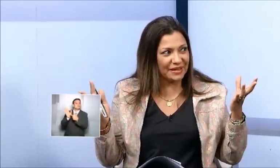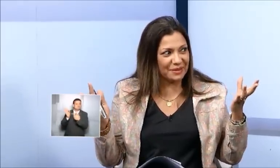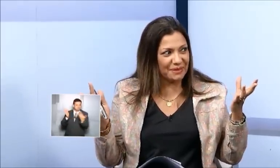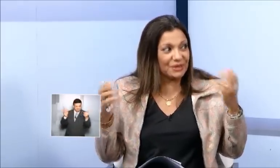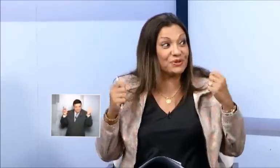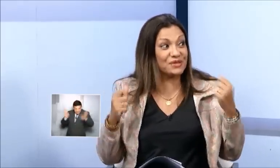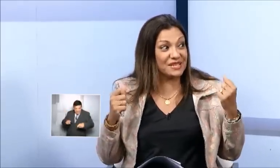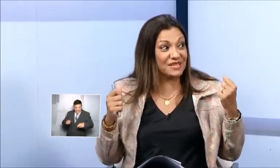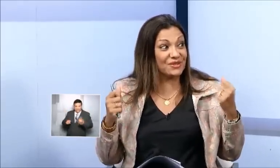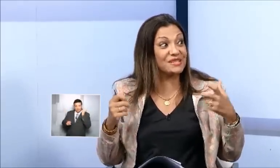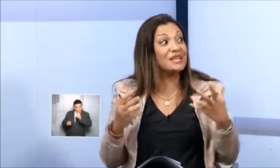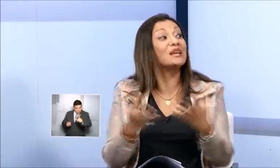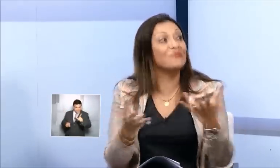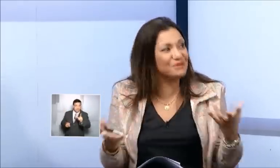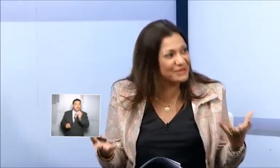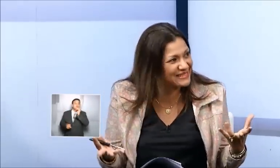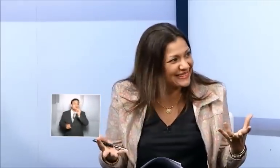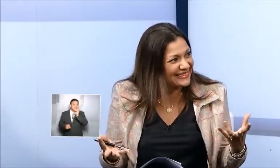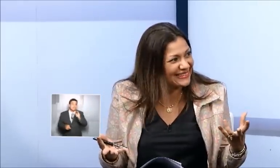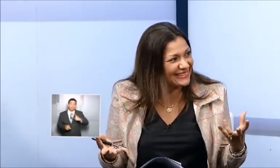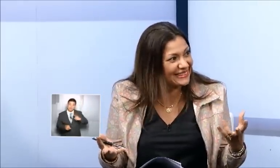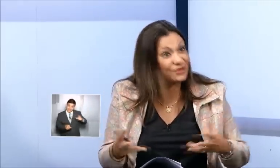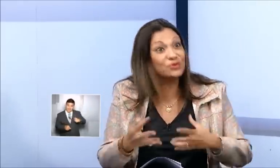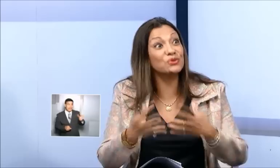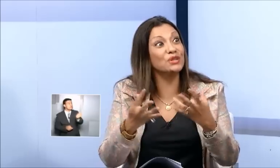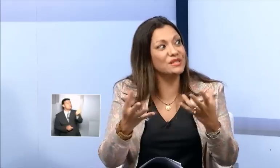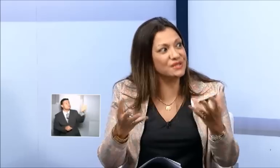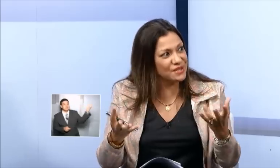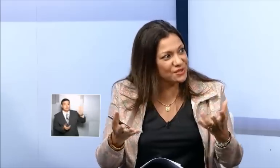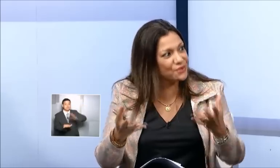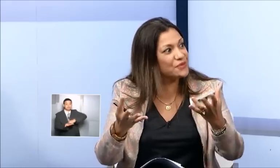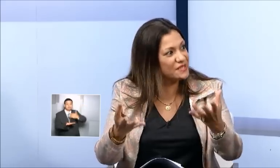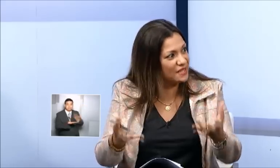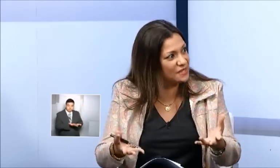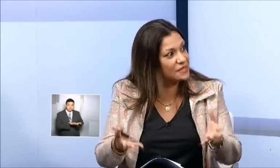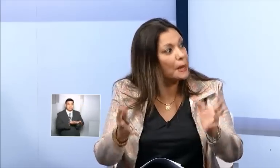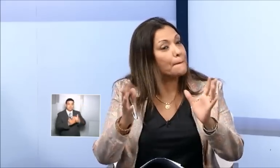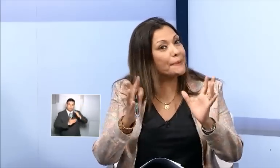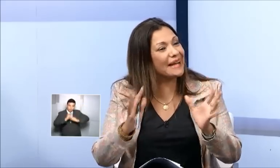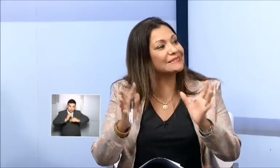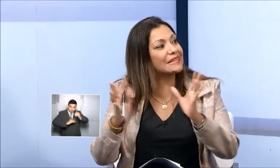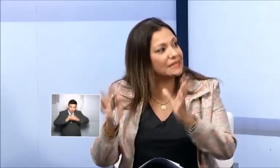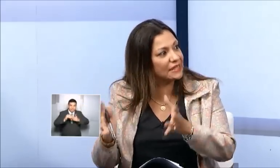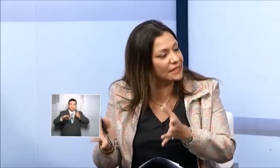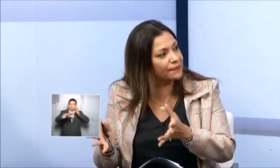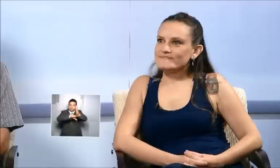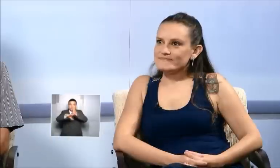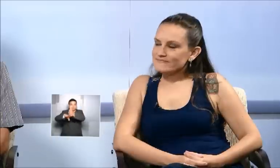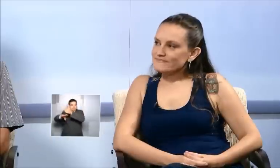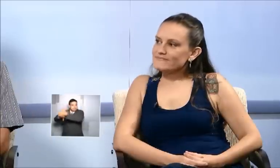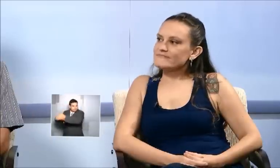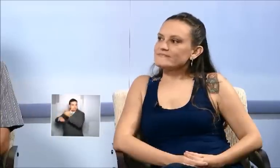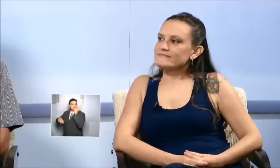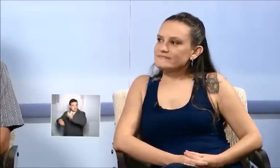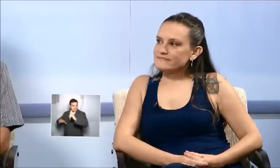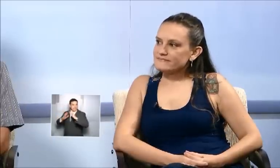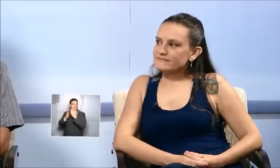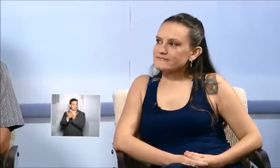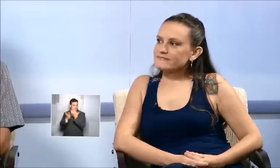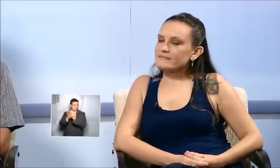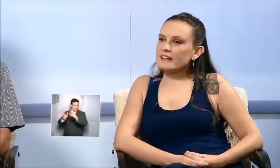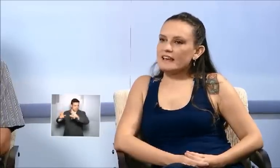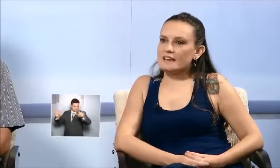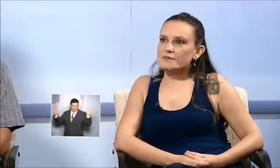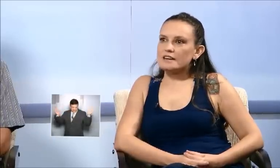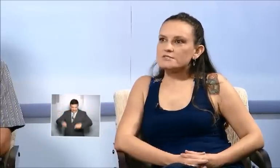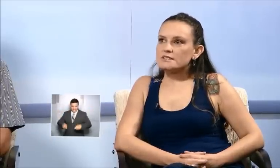atender a demanda? Ou seja, nós teremos, né, tradutores suficientes para atender essa demanda que existe